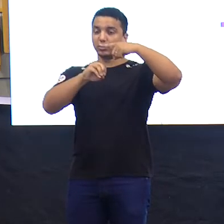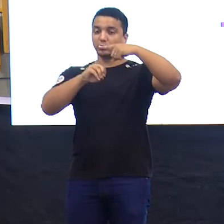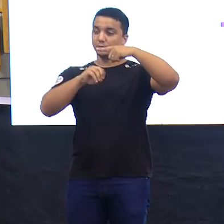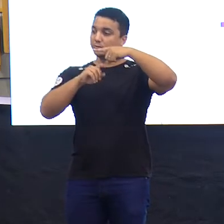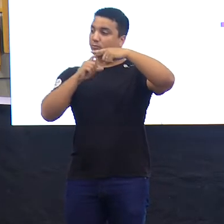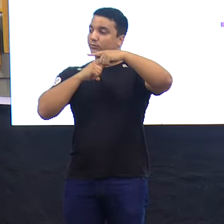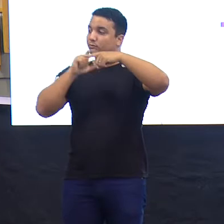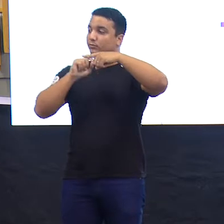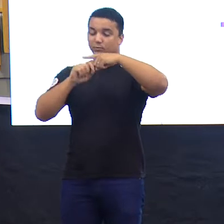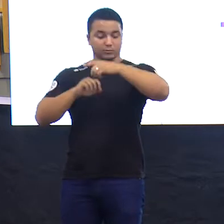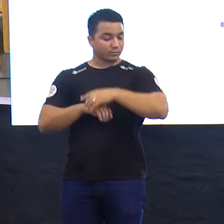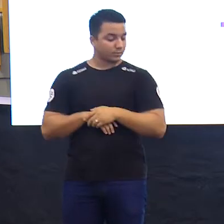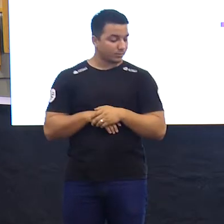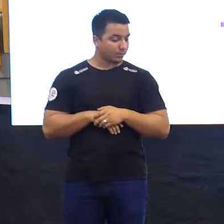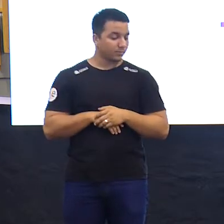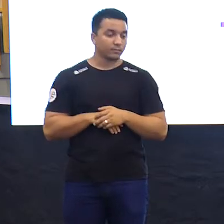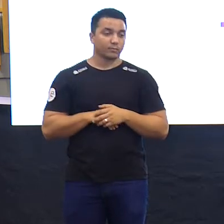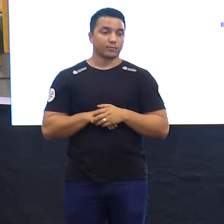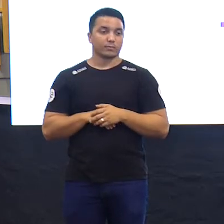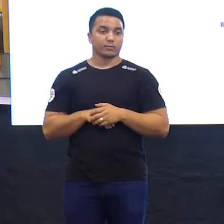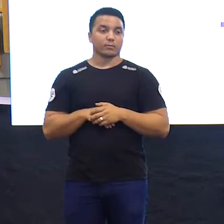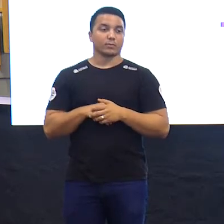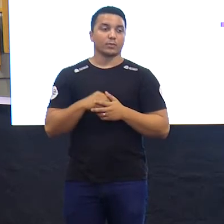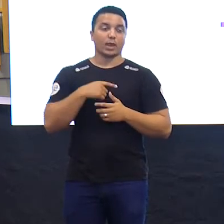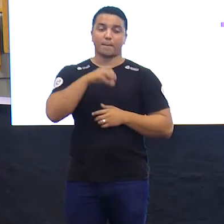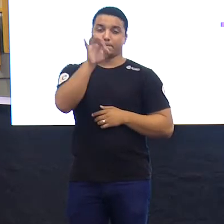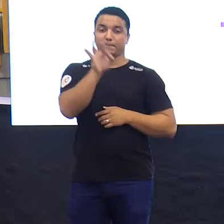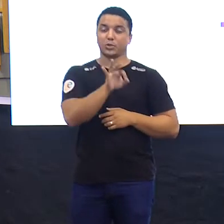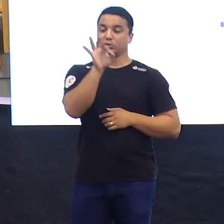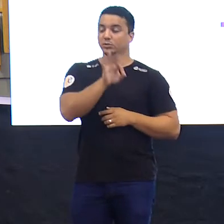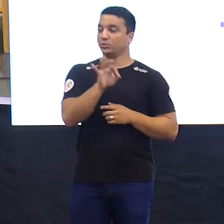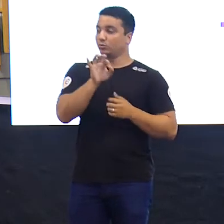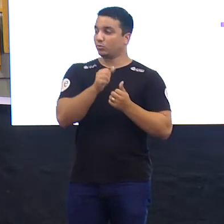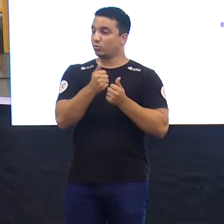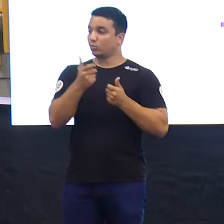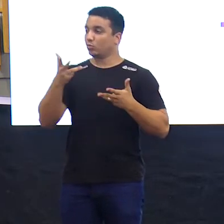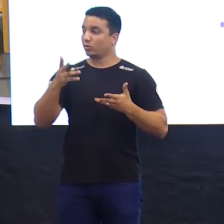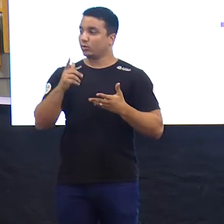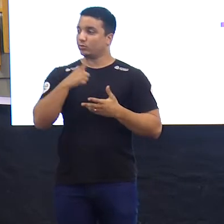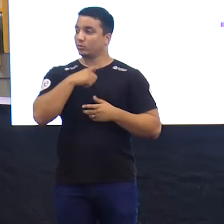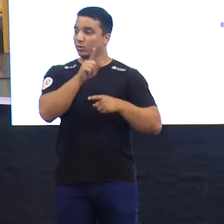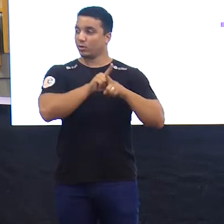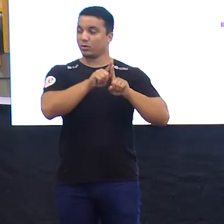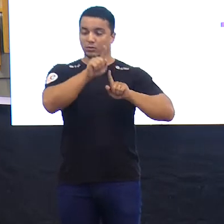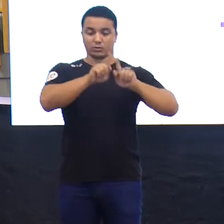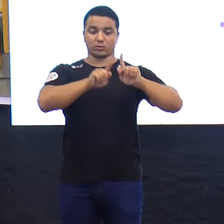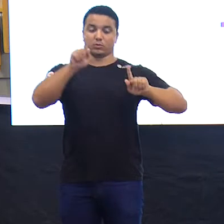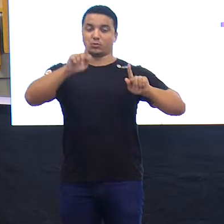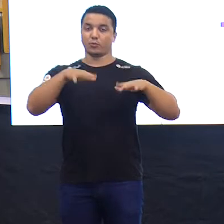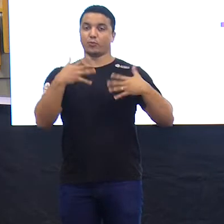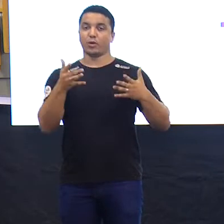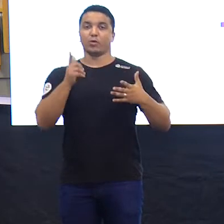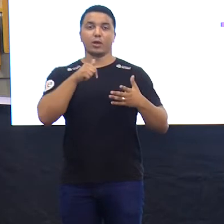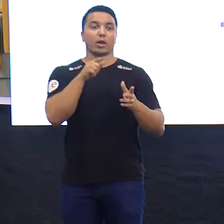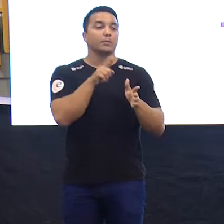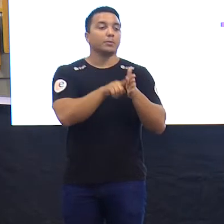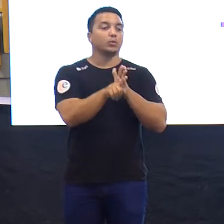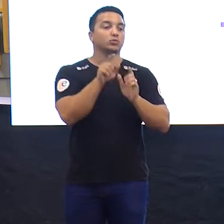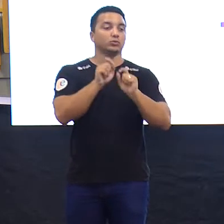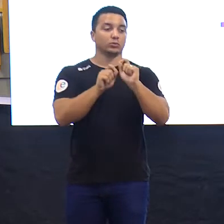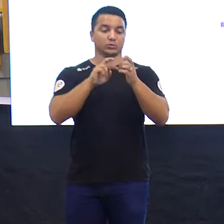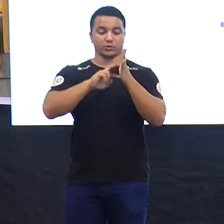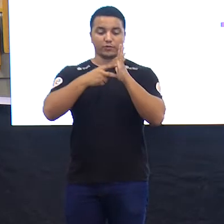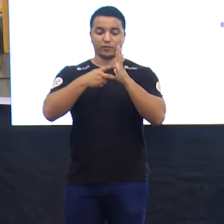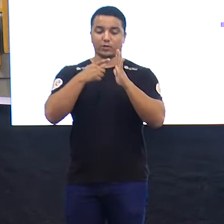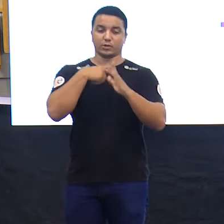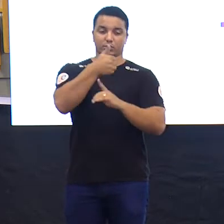cresceu 18, quando eu pergunto qual é o percentual de crescimento, eu estou perguntando quanto